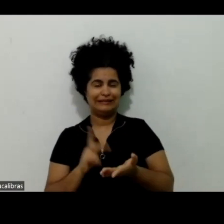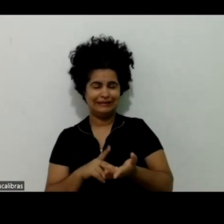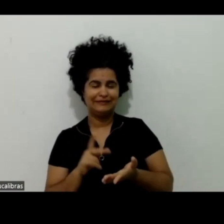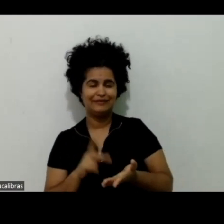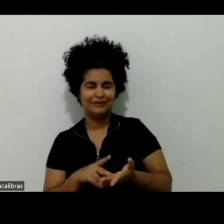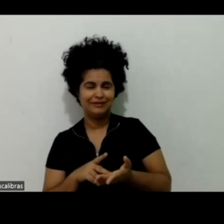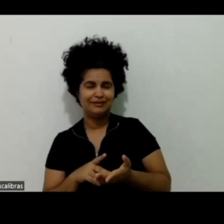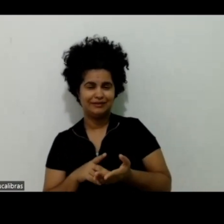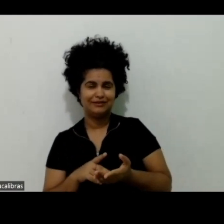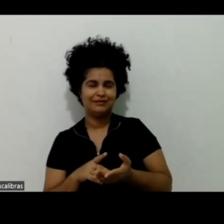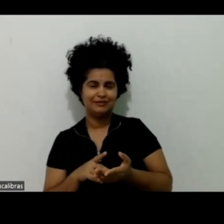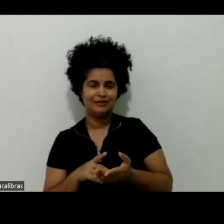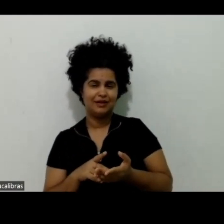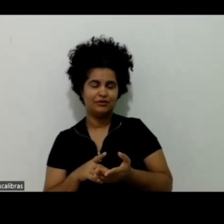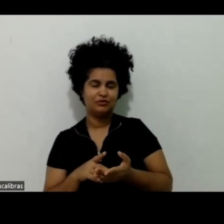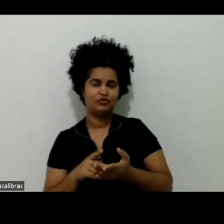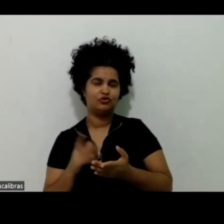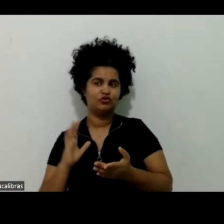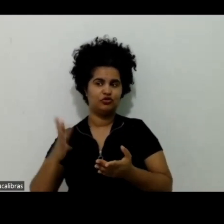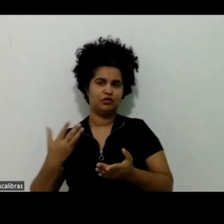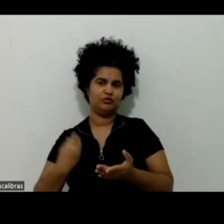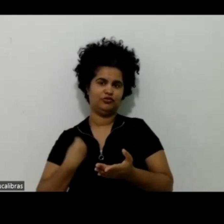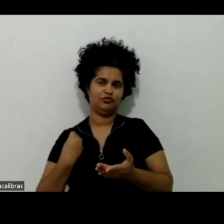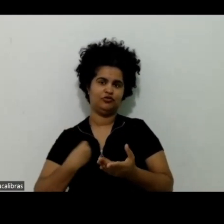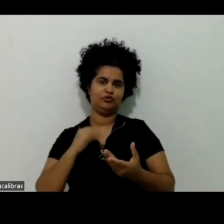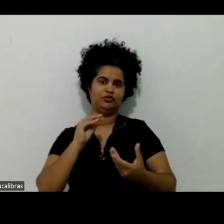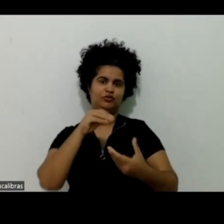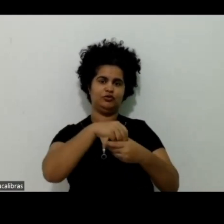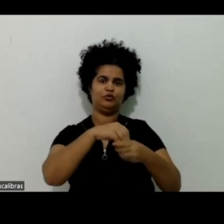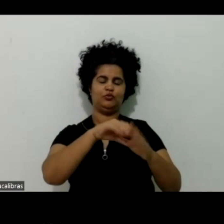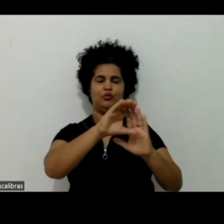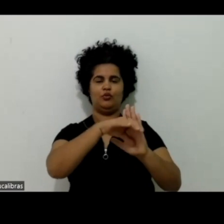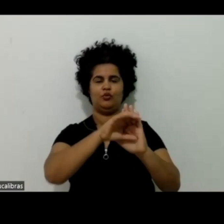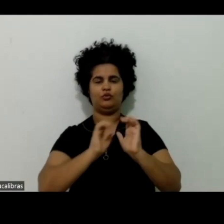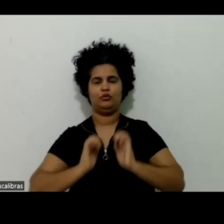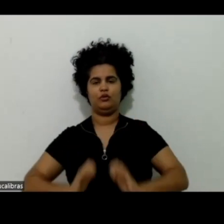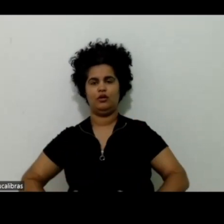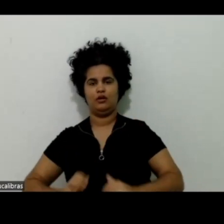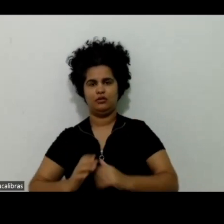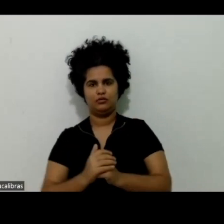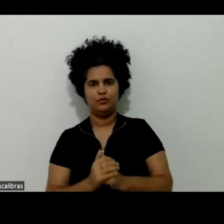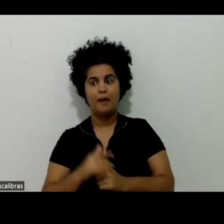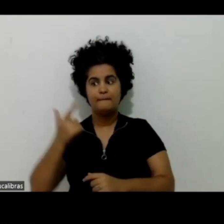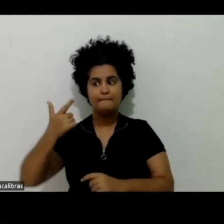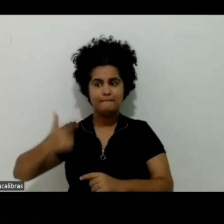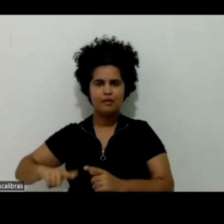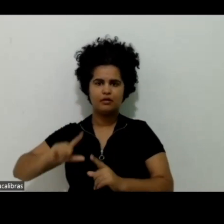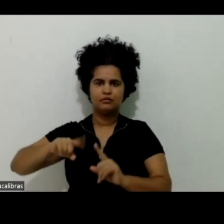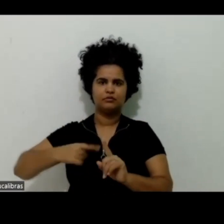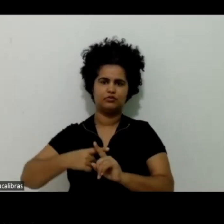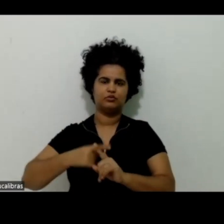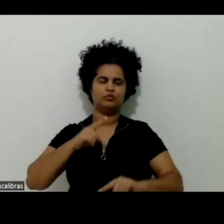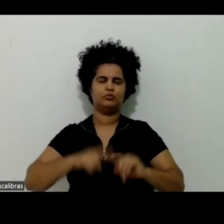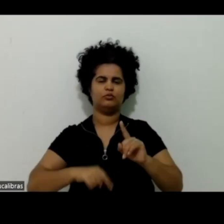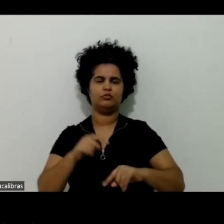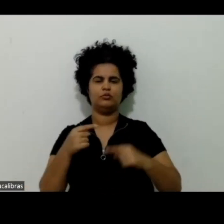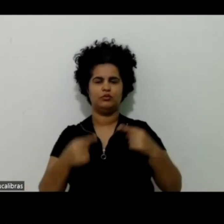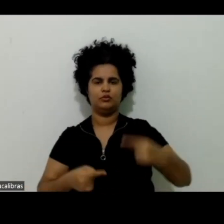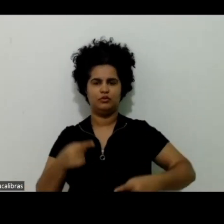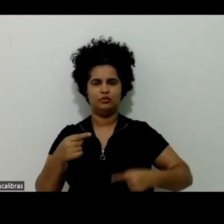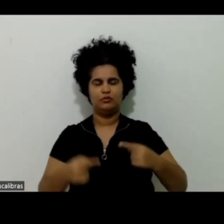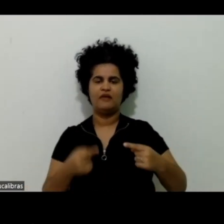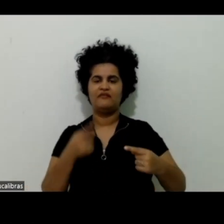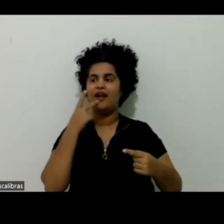no código. Ou seja, são documentos, instrumentos jurídicos e políticos para explicitar o